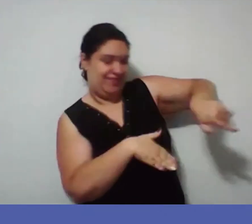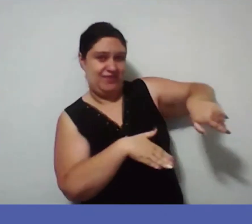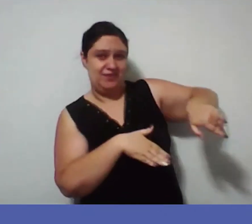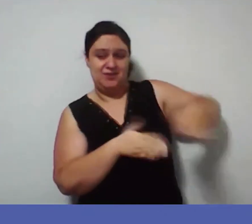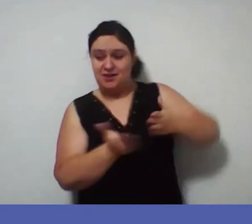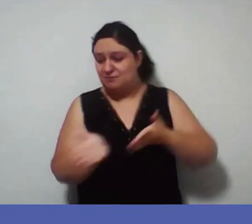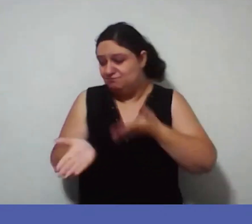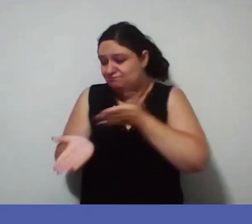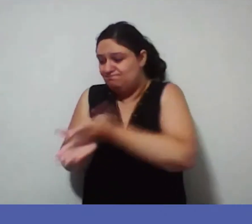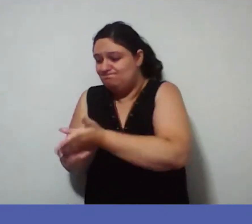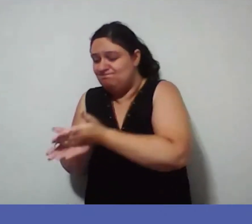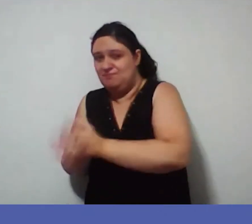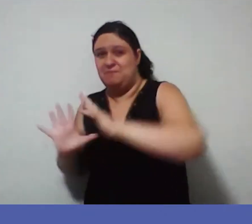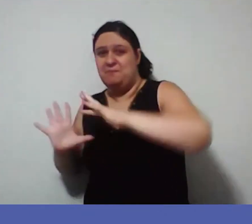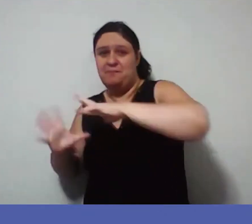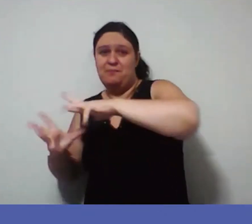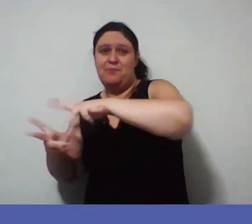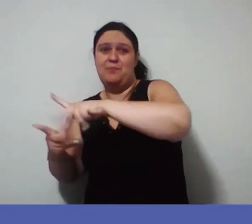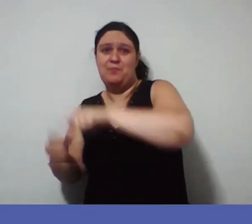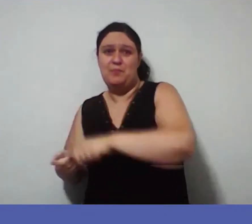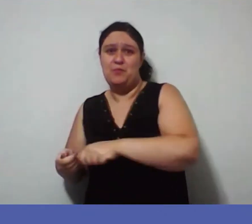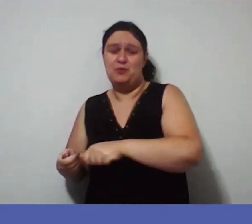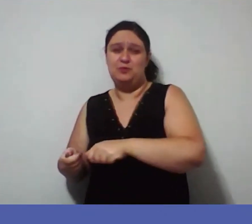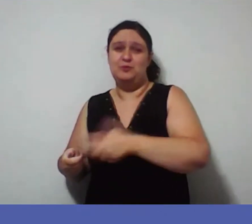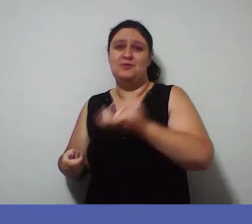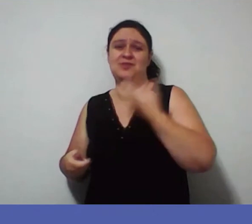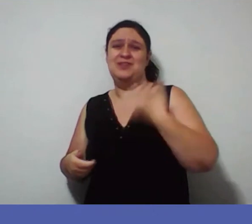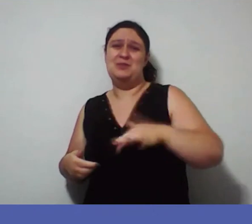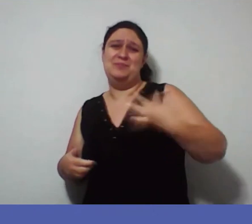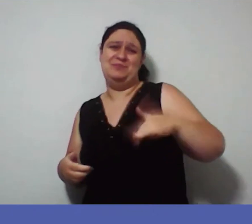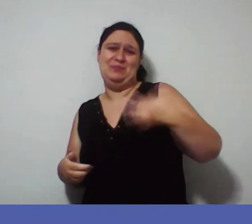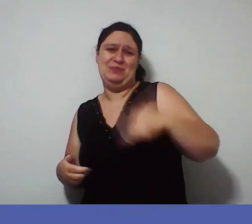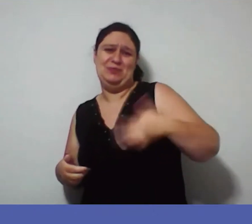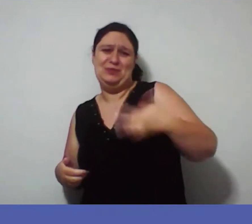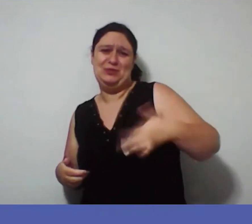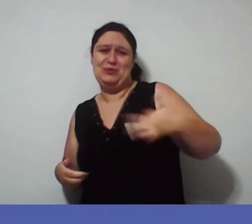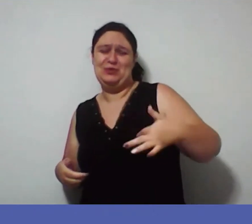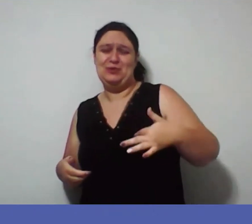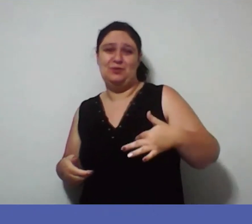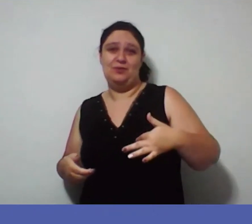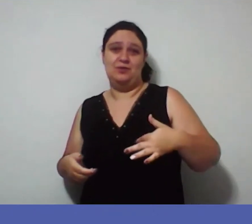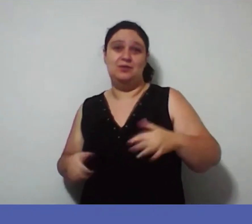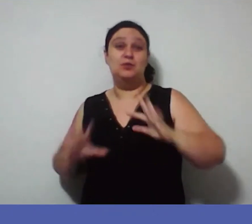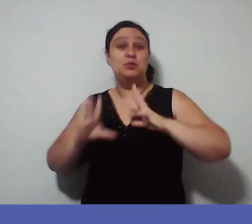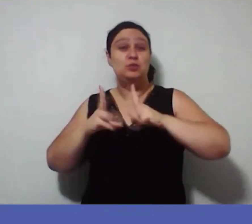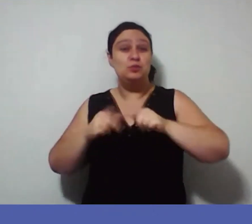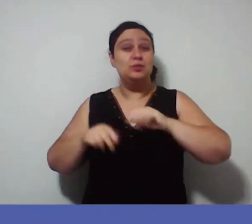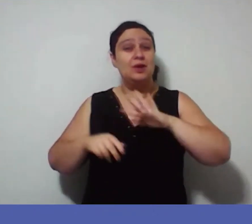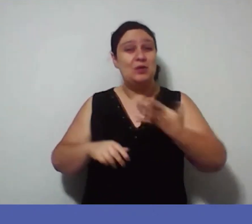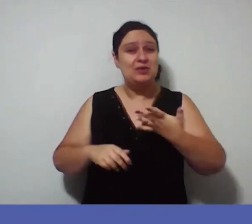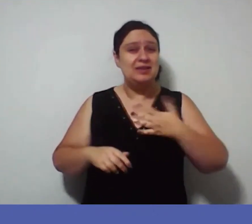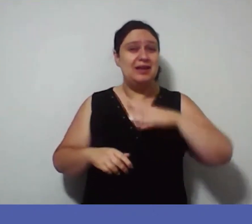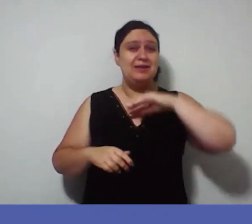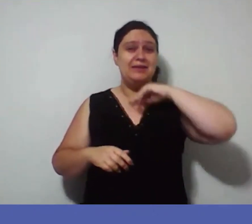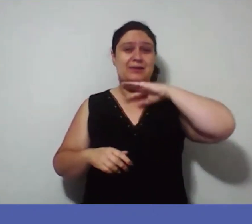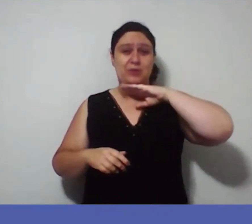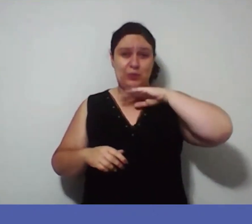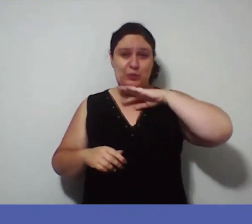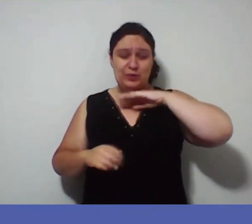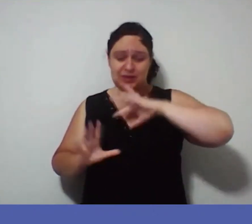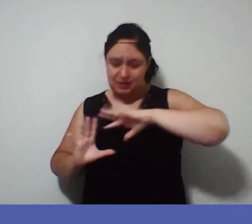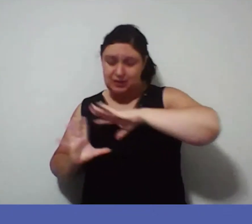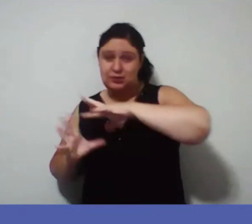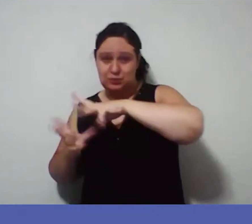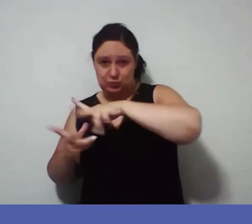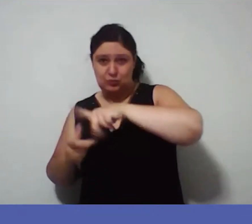com muitas dores. Irmãos, tudo que acontece de ruim nesse mundo, no nosso universo,